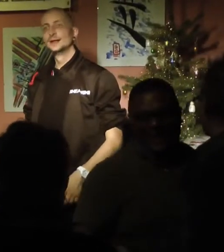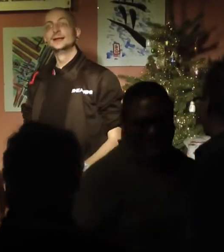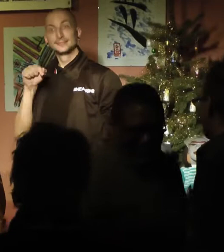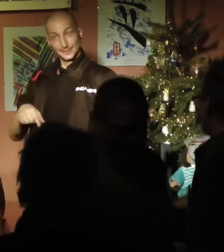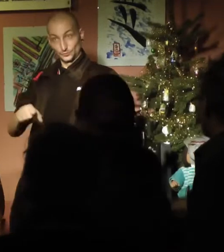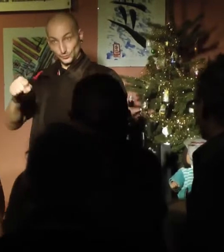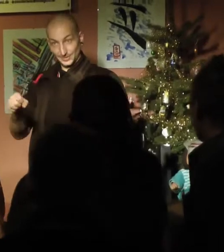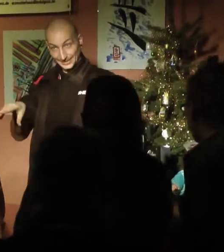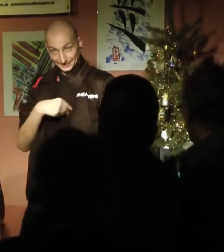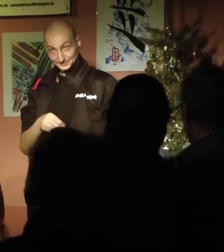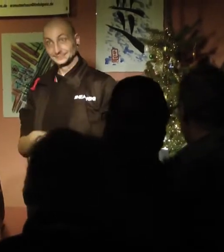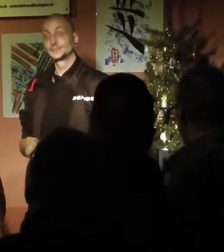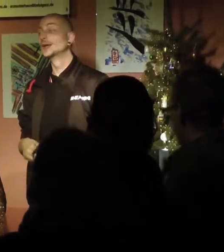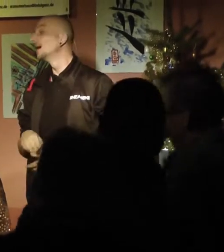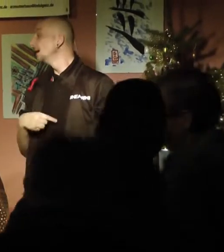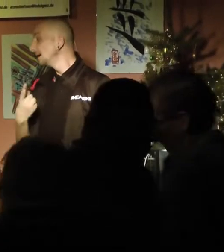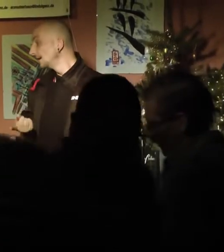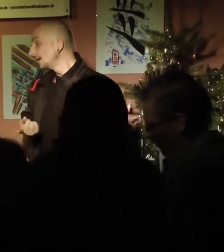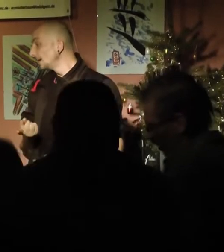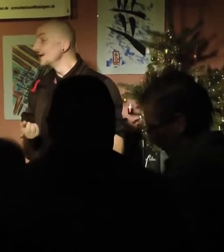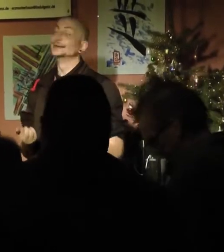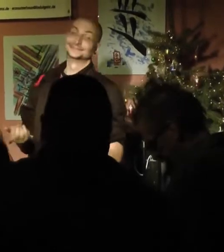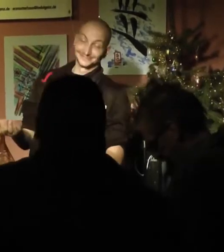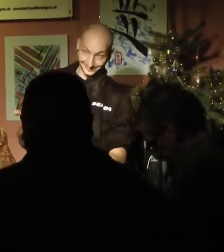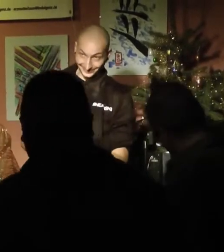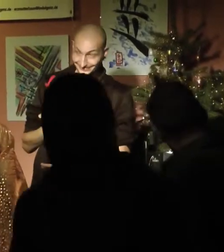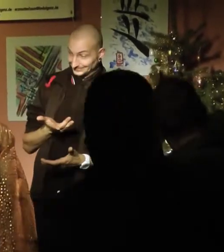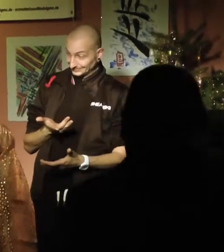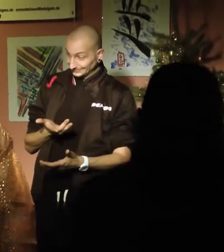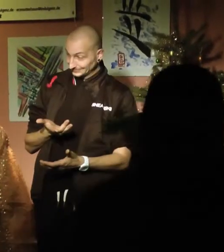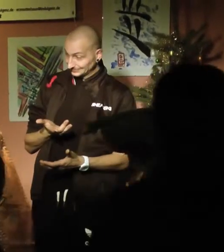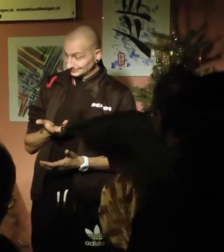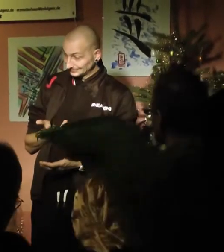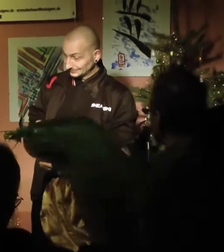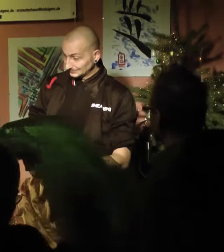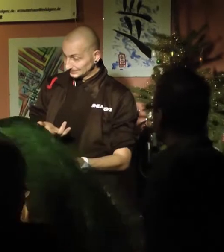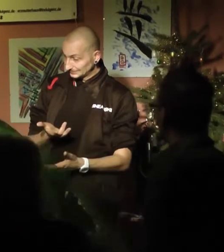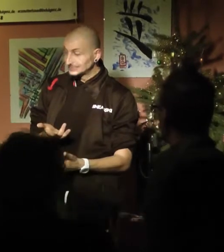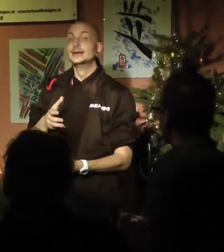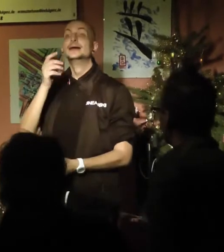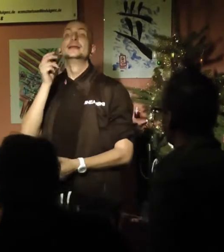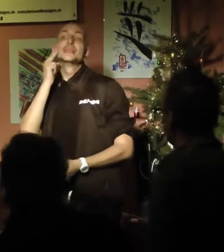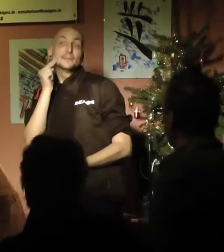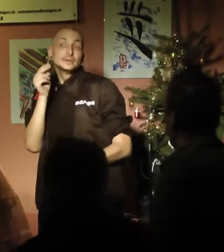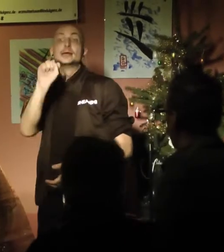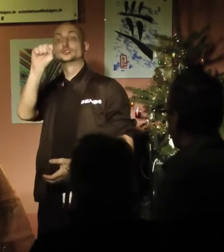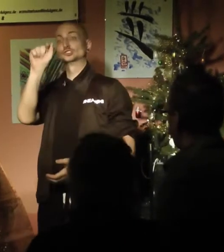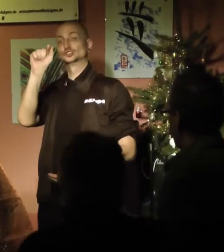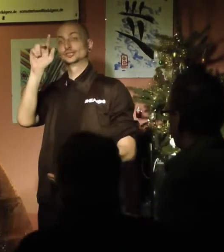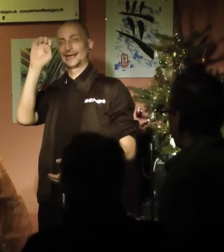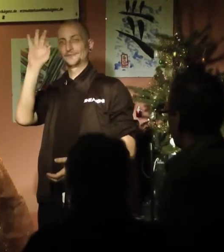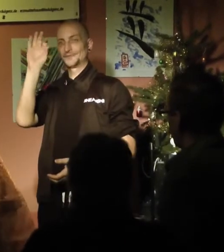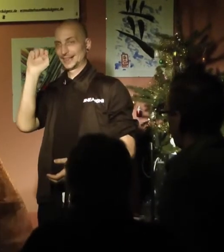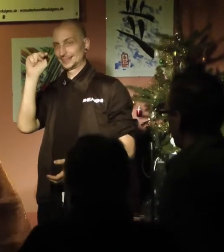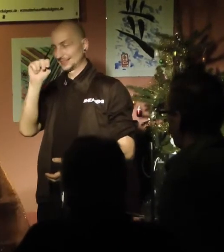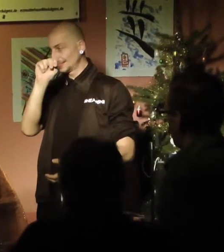Tüte und dann her damit. So, wie heißt du, mein Engel? Steffen. Steffen,